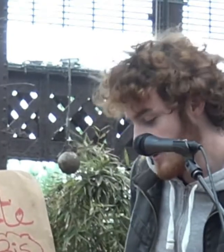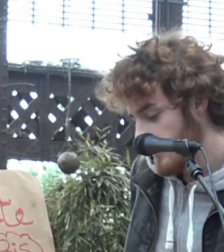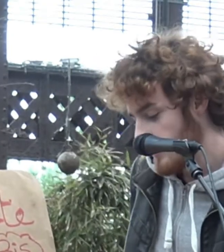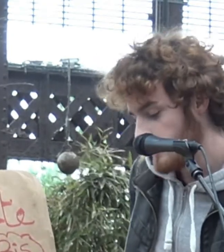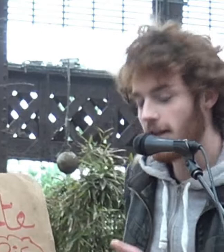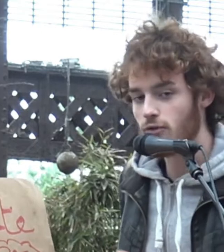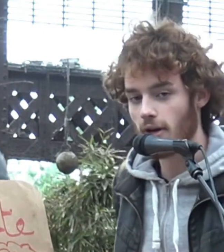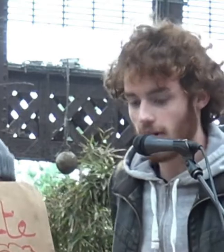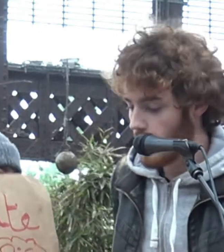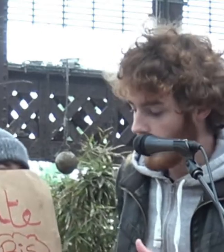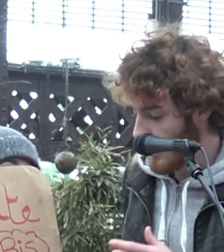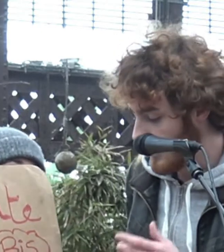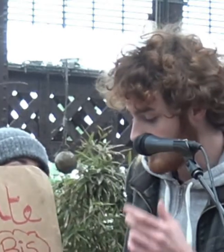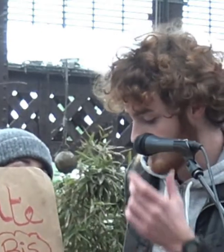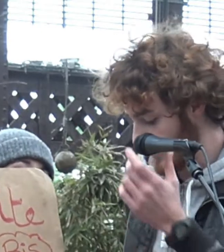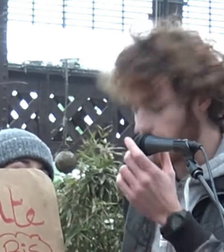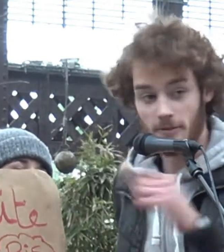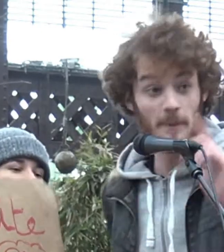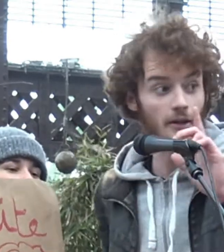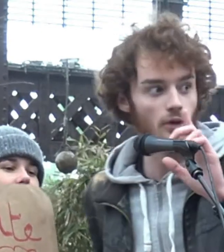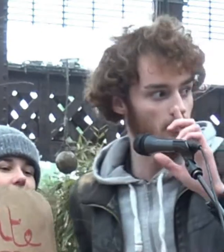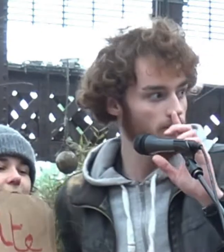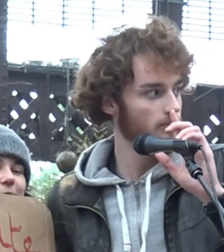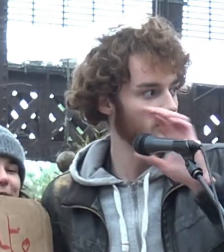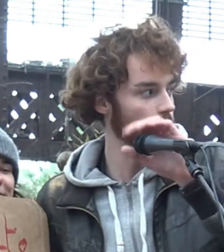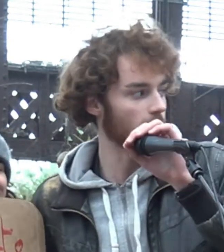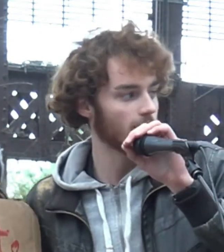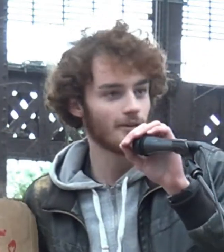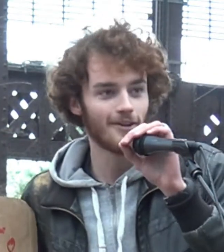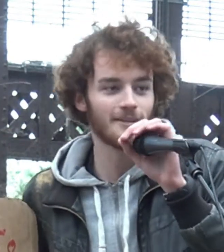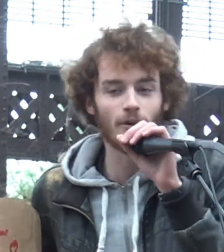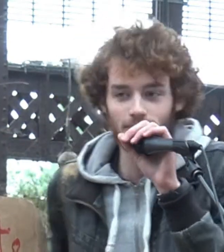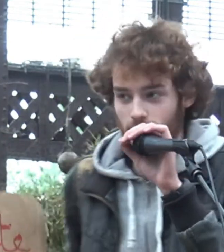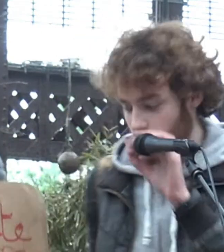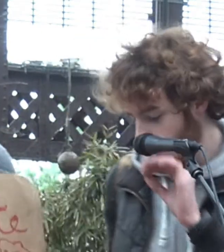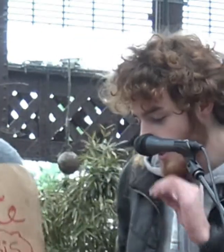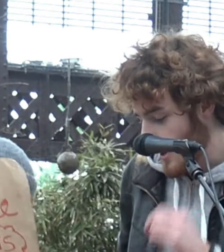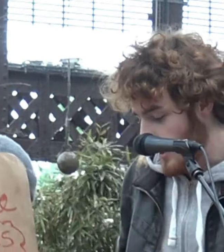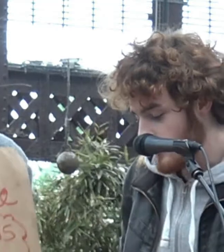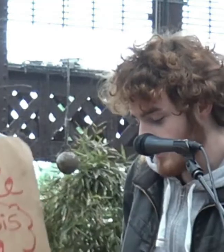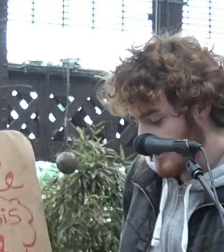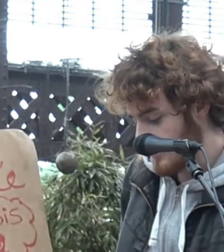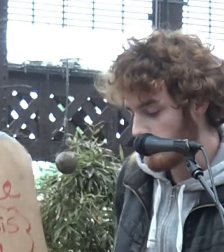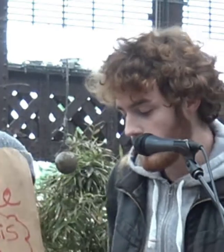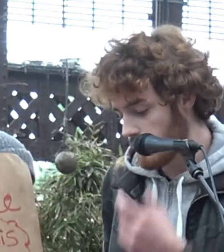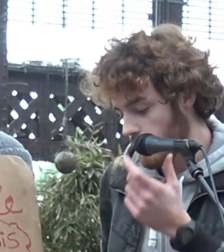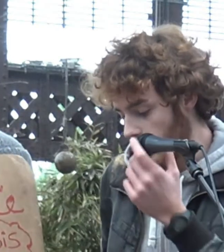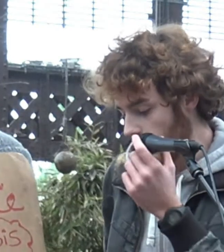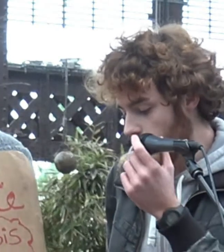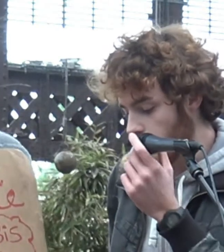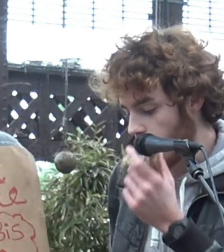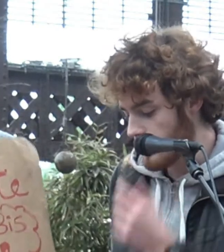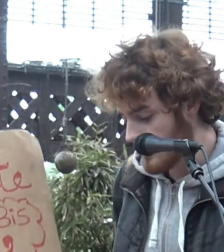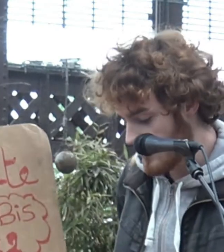acheter, c'est naturel. Acheter, c'est pas naturel. C'est pour voir si vous suivez. Acheter, c'est pas